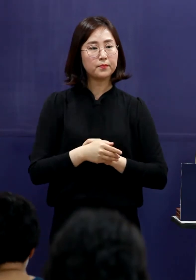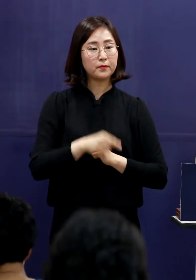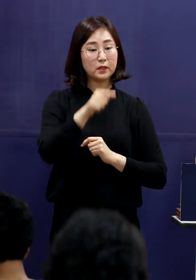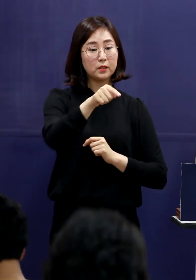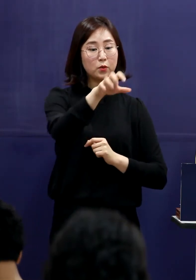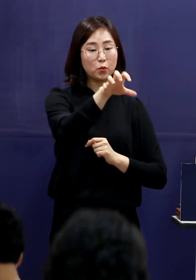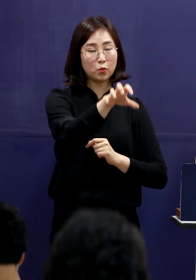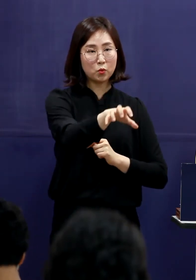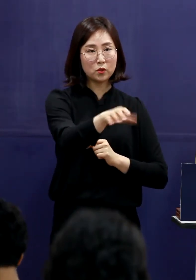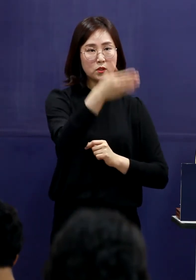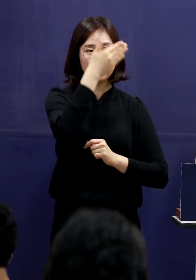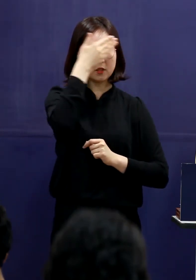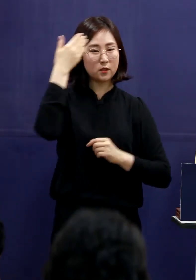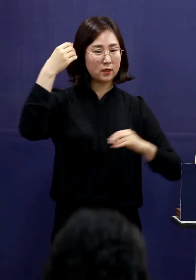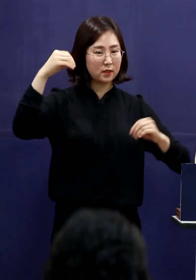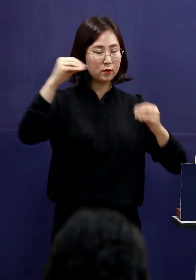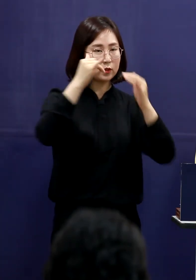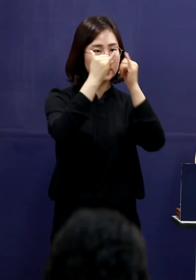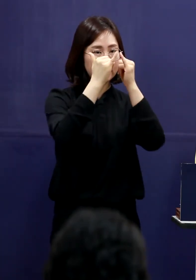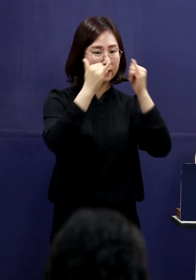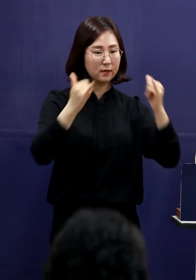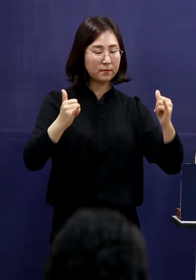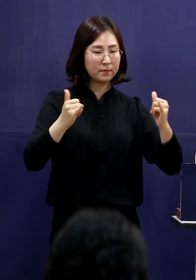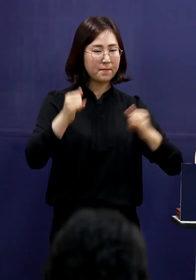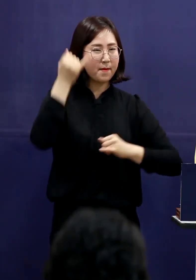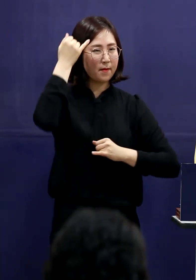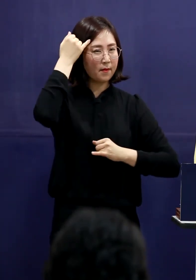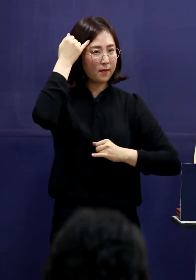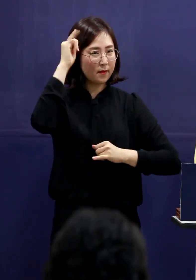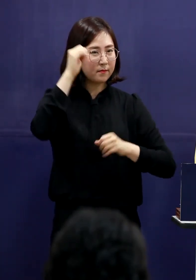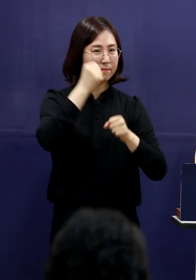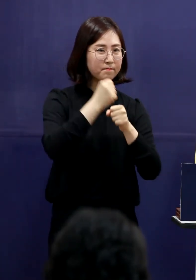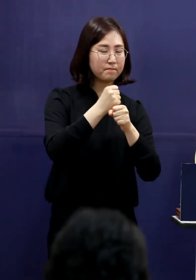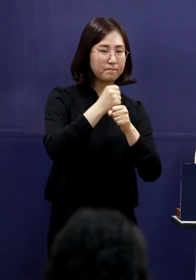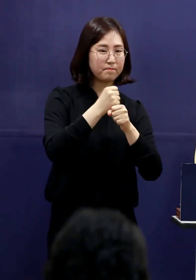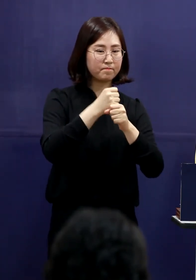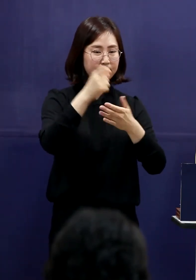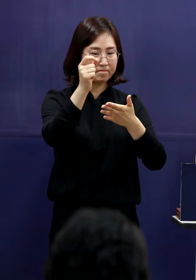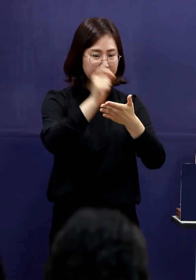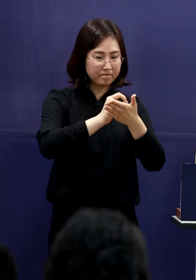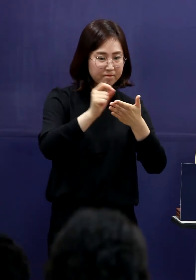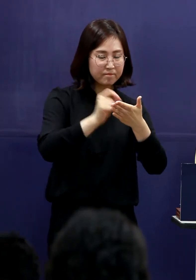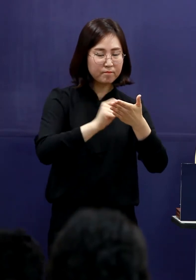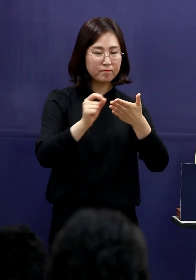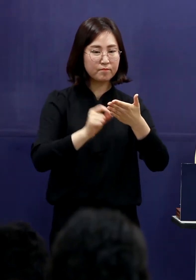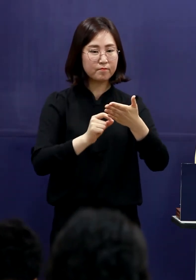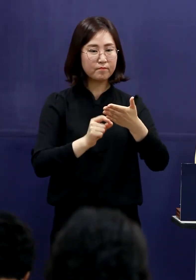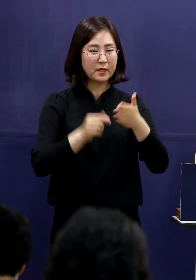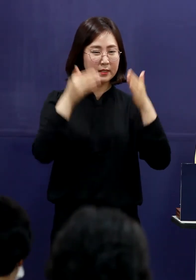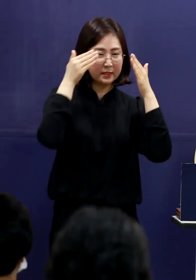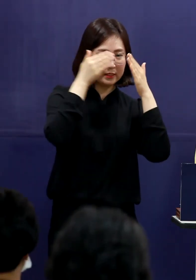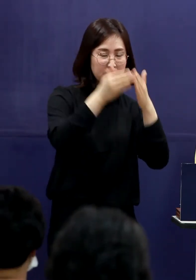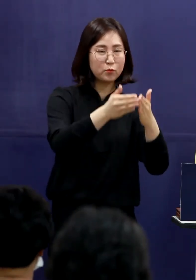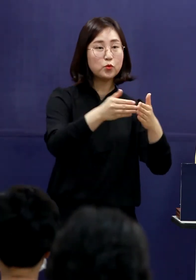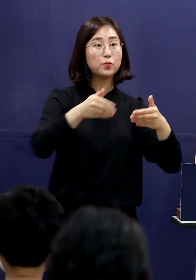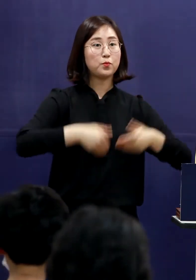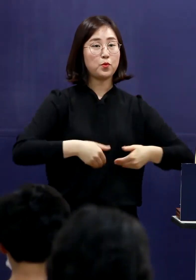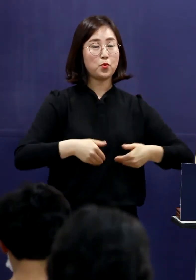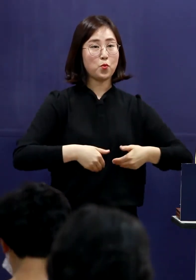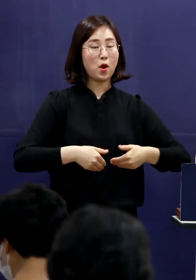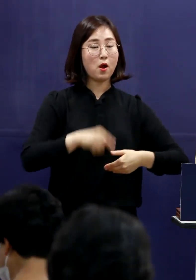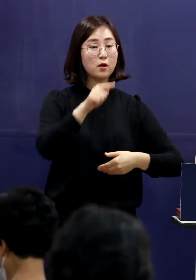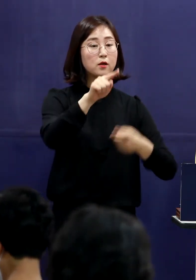청년 예술가들의 창작 공간을 중심으로 만들어져야 된다 하는 데 대해서는